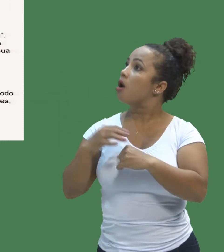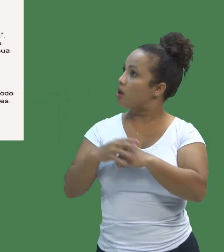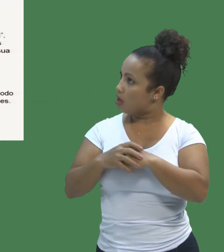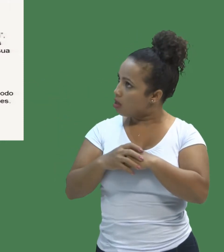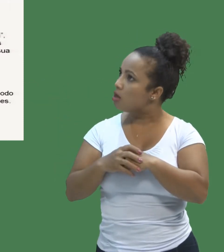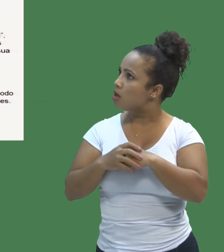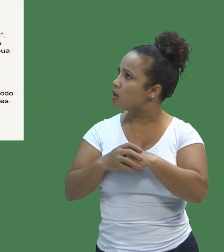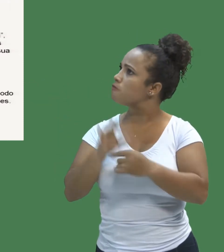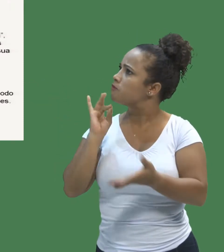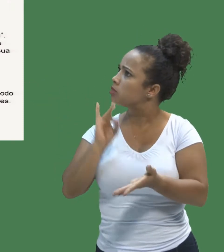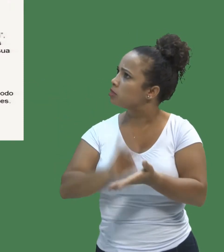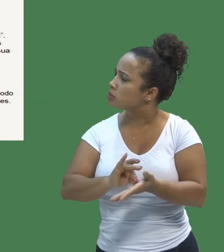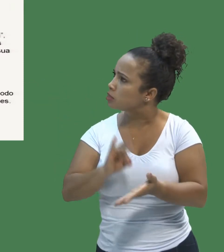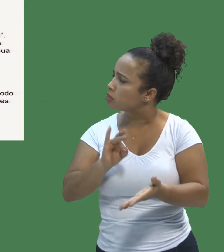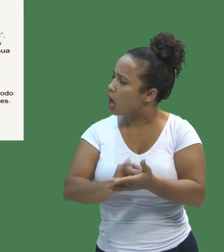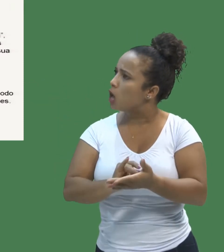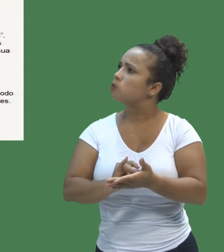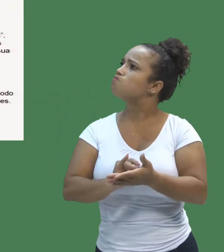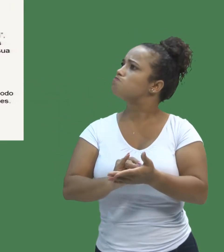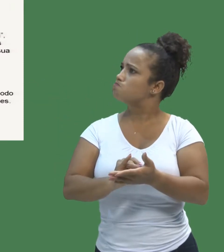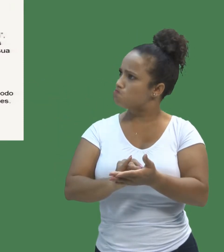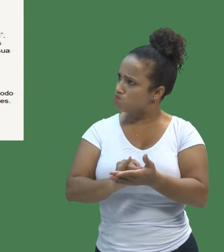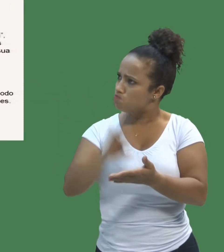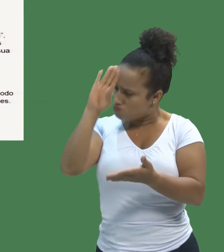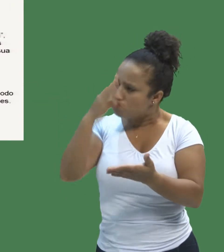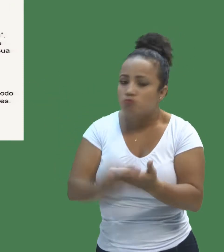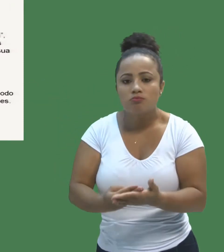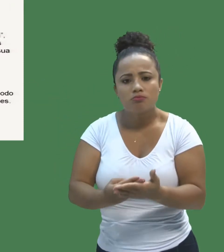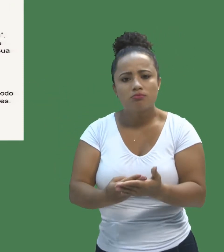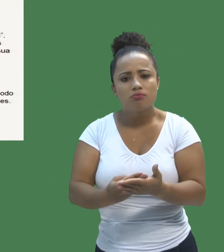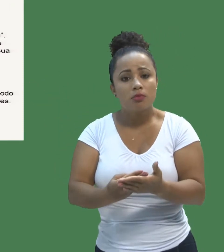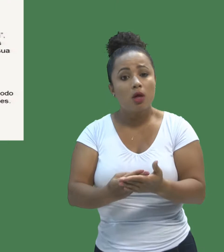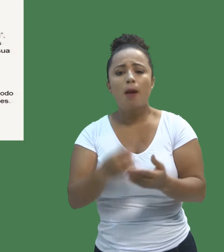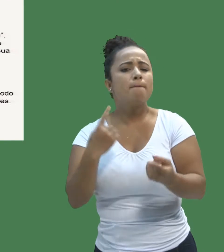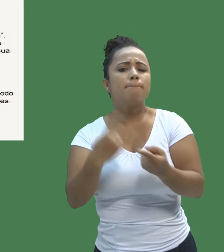verdades inquestionáveis.